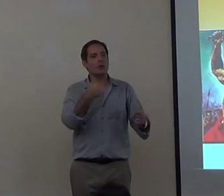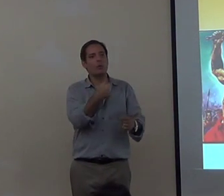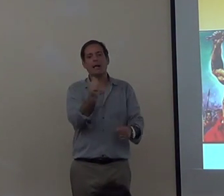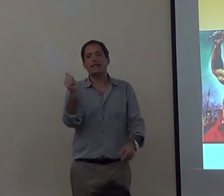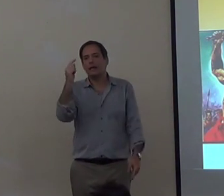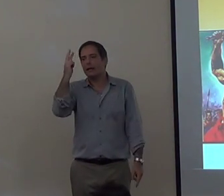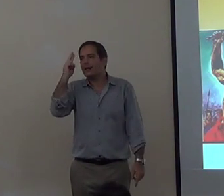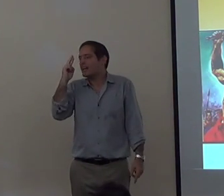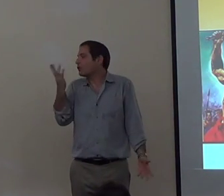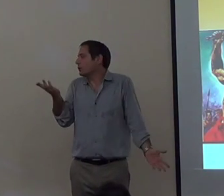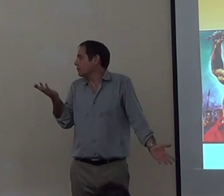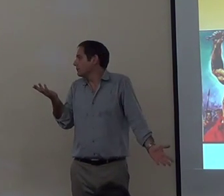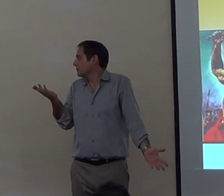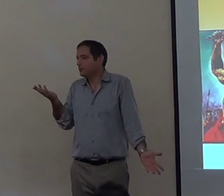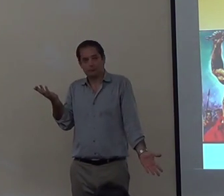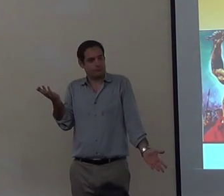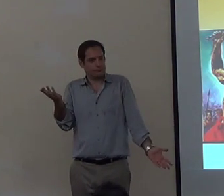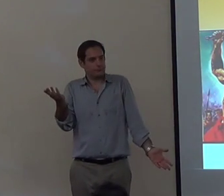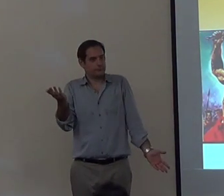de cualquier razón.